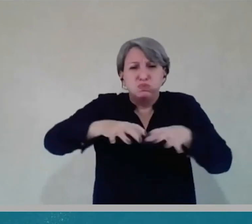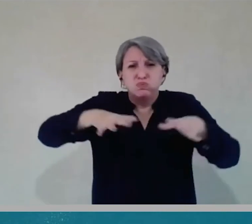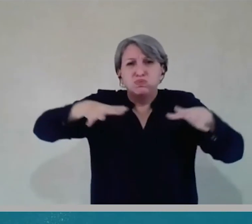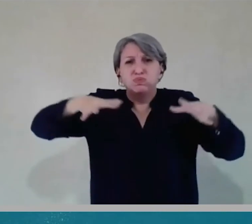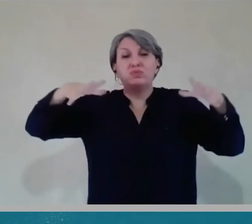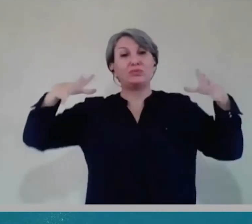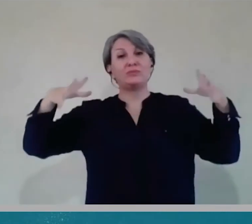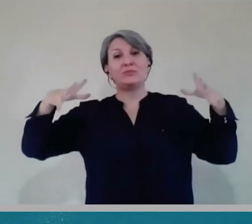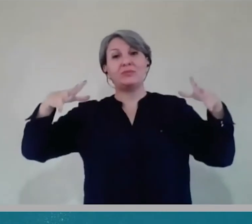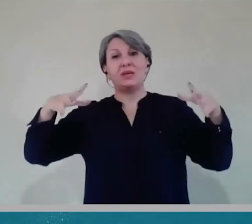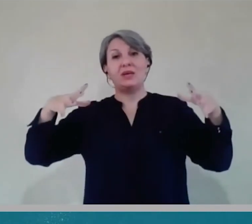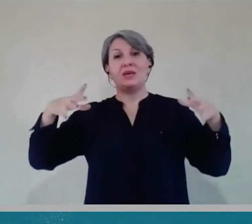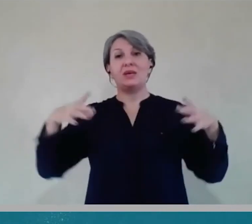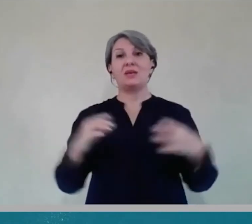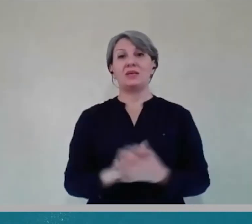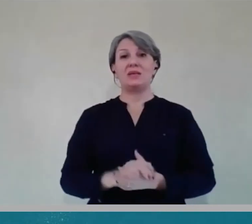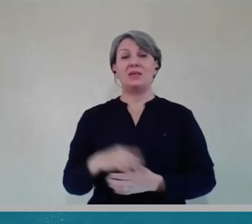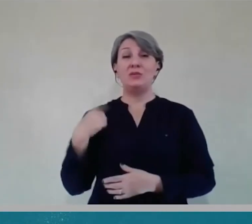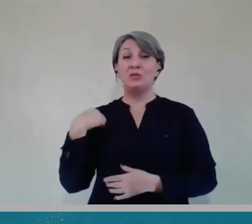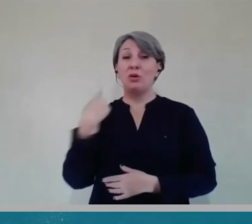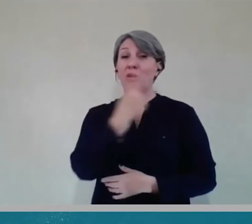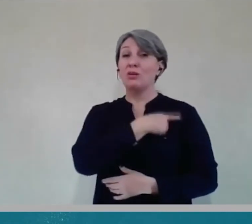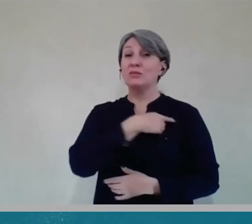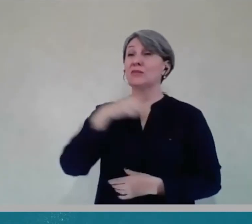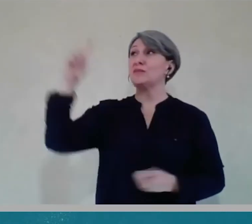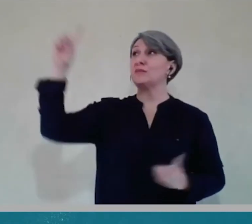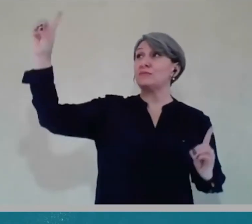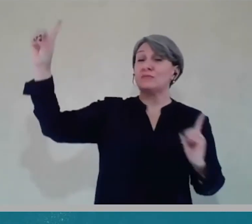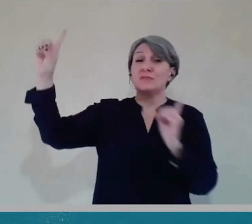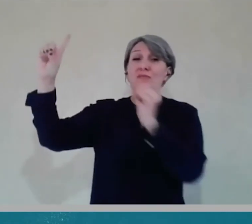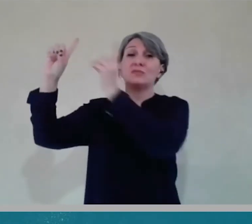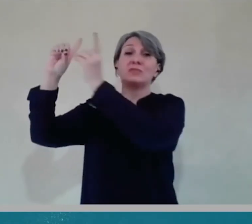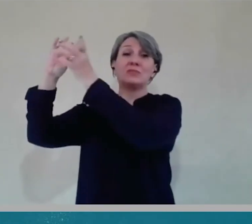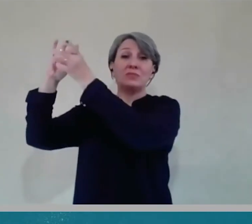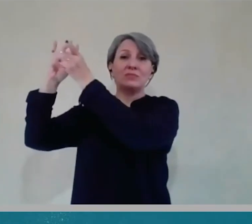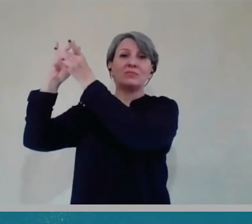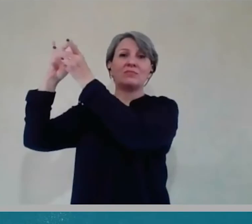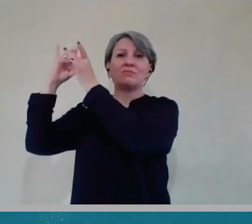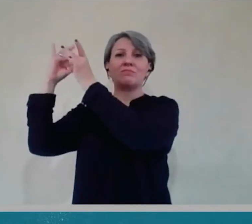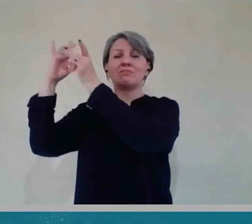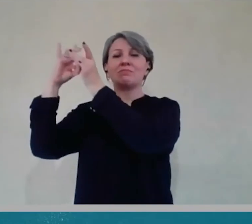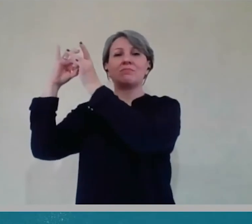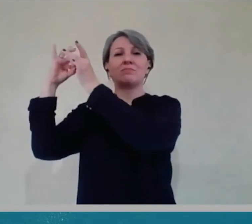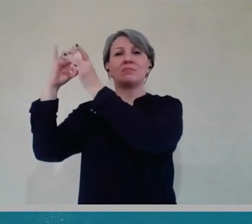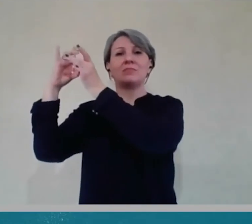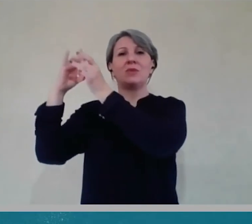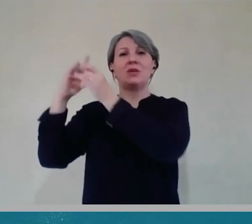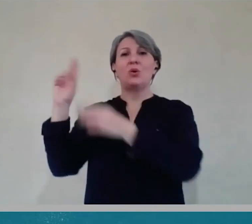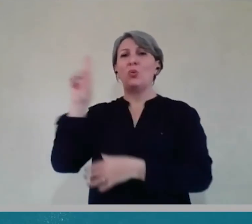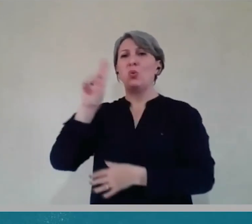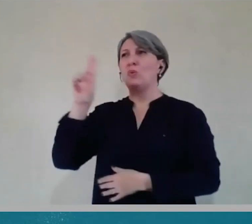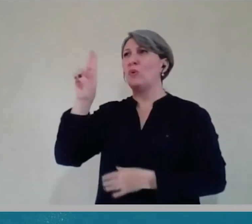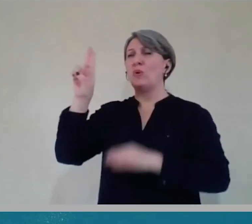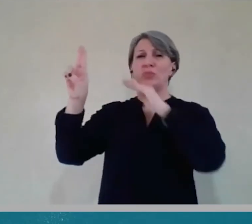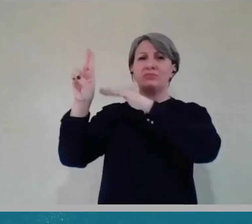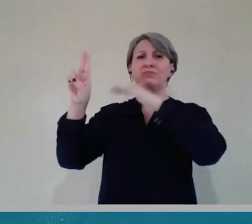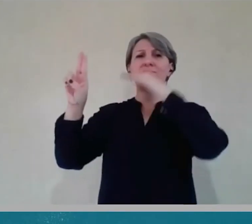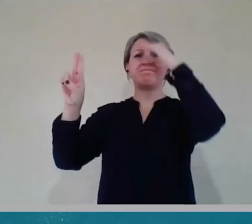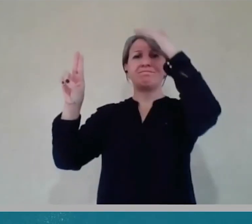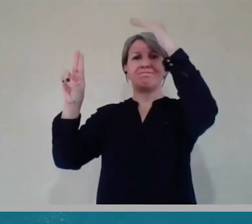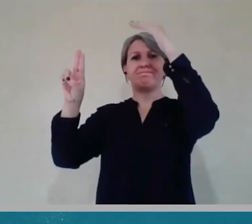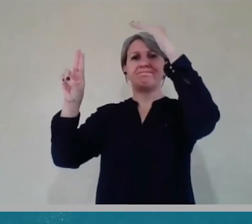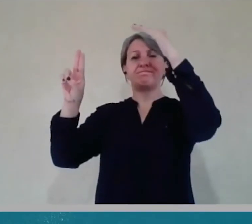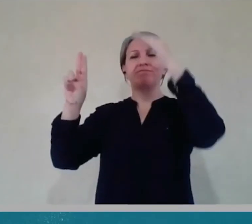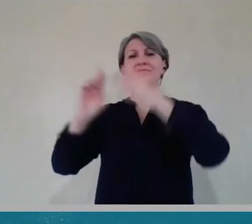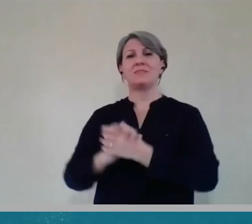para Ele. Então o nome dele é santificado, é diferente, é distinto, é separado de todos os demais. Não compara Ele